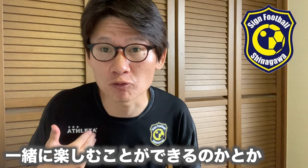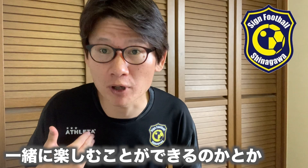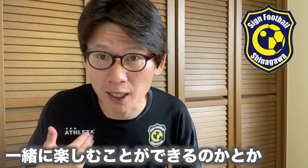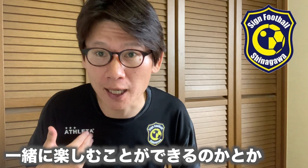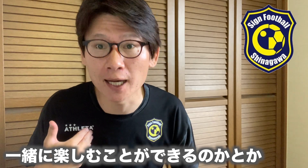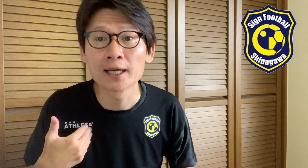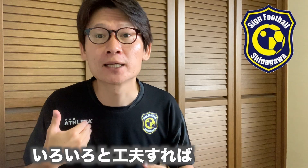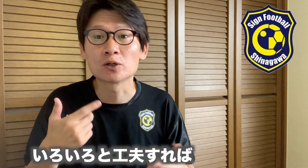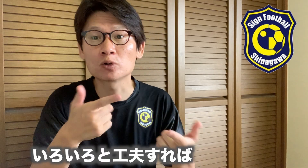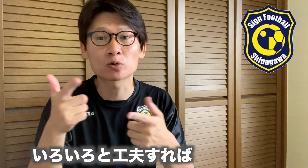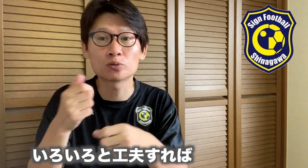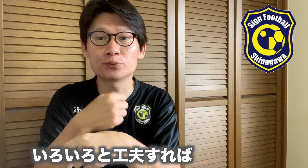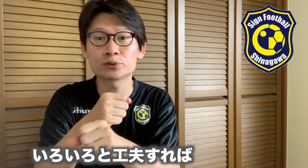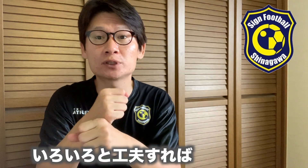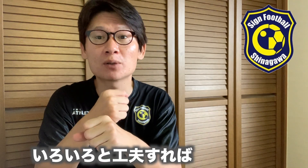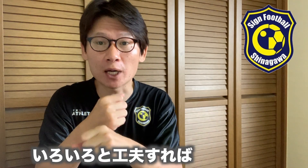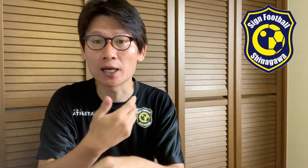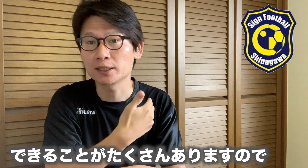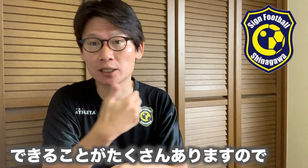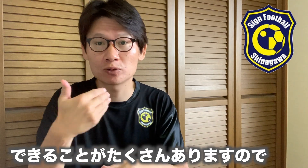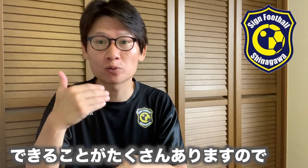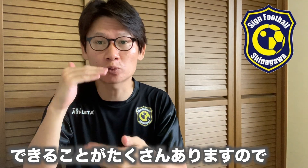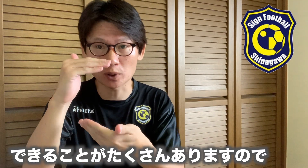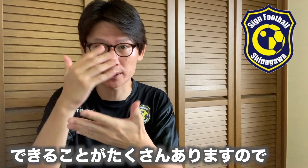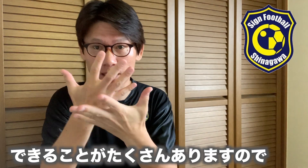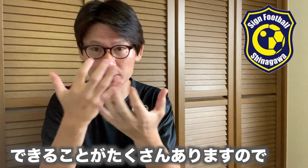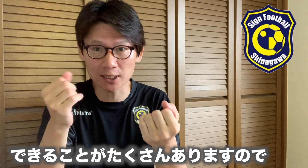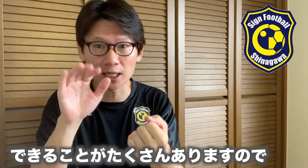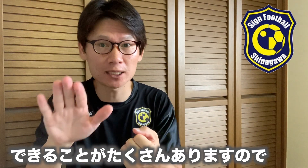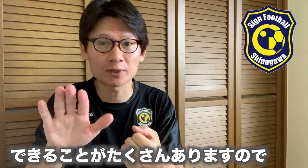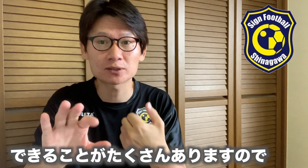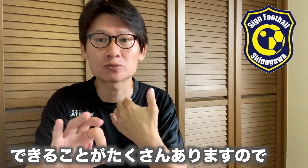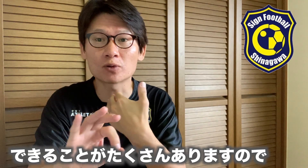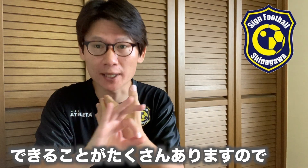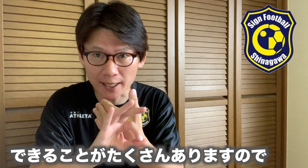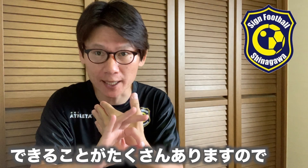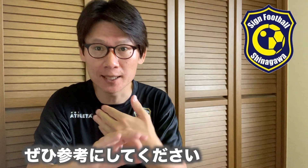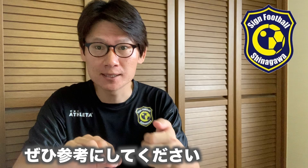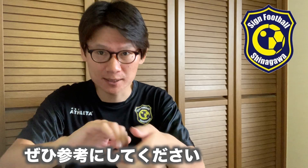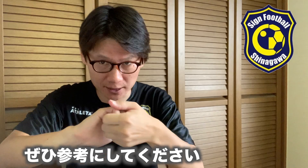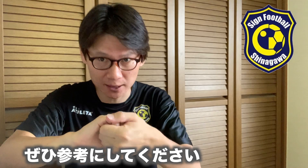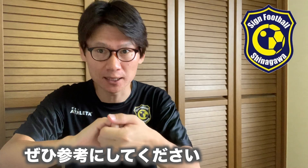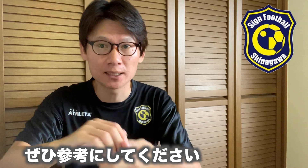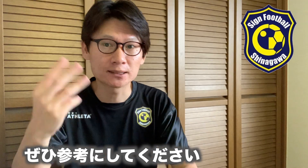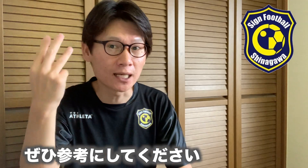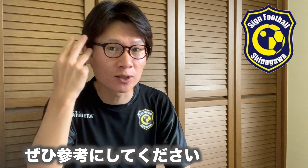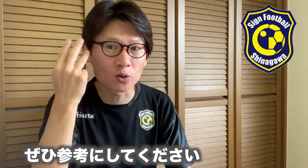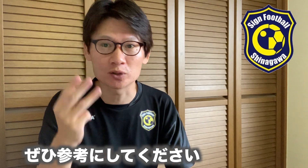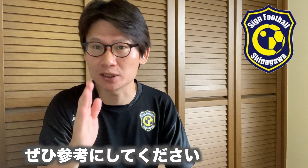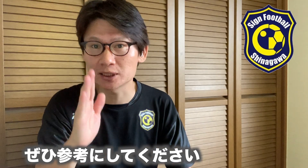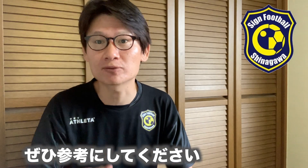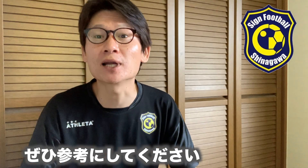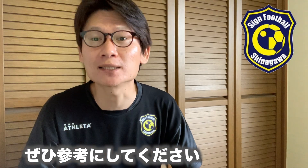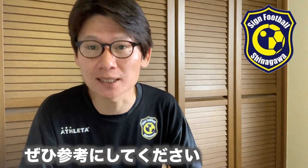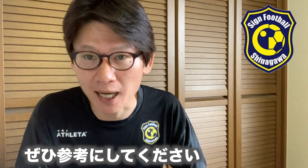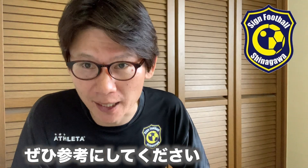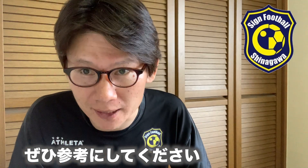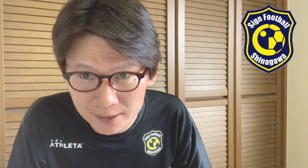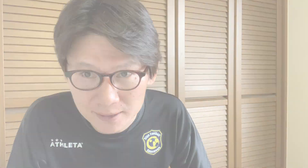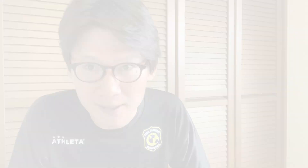か、いろいろ工夫すればできることがたくさんありますので、ぜひ参考にしてください。